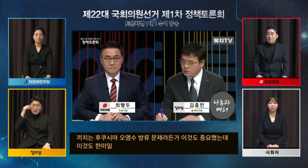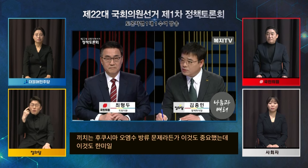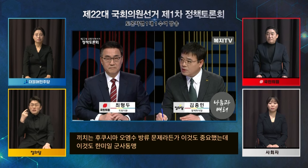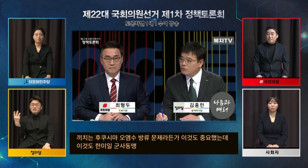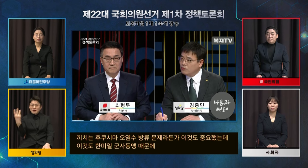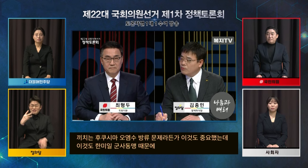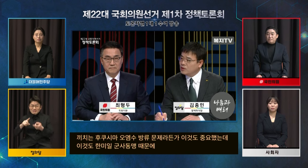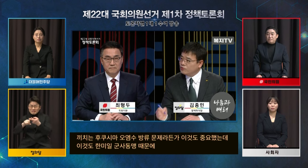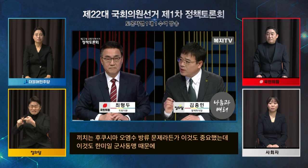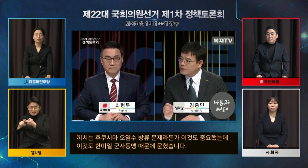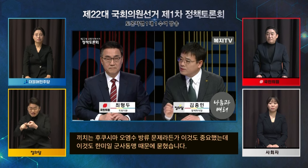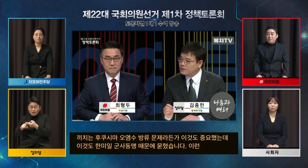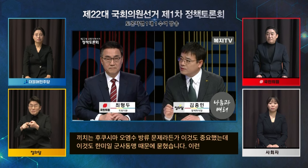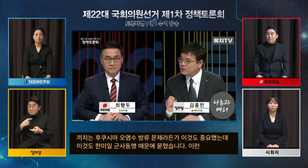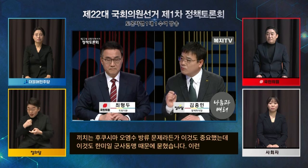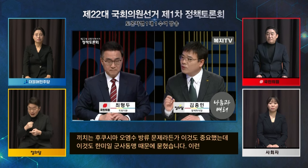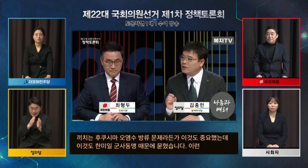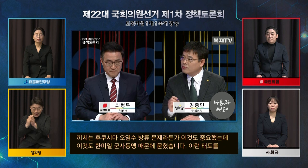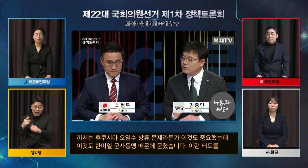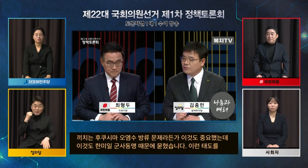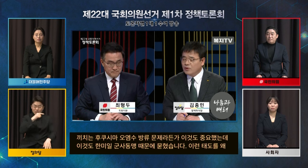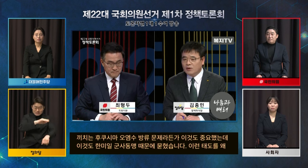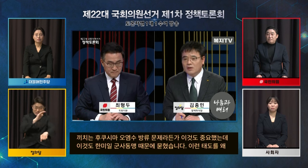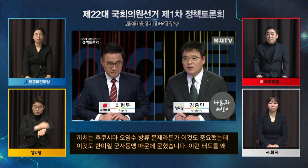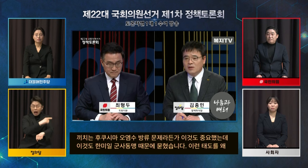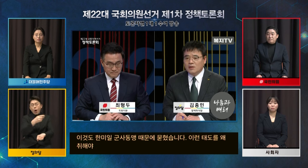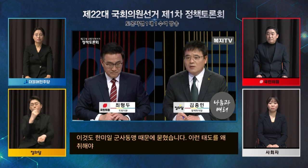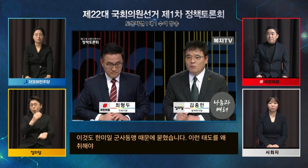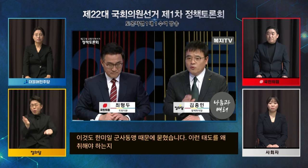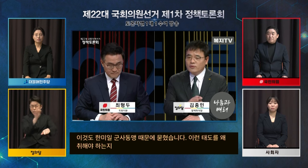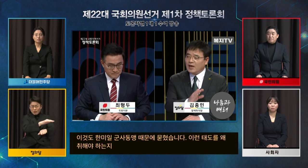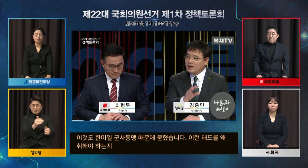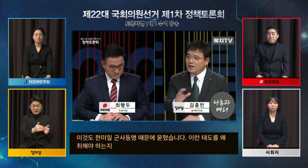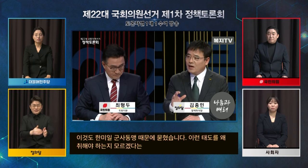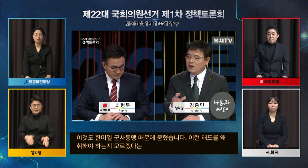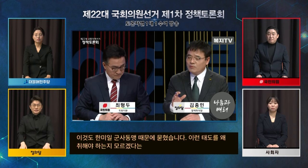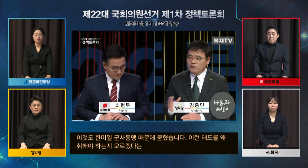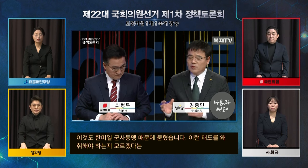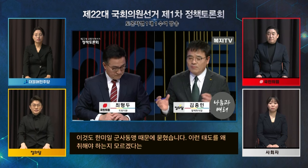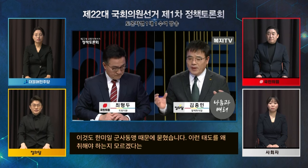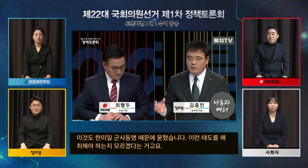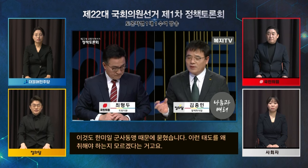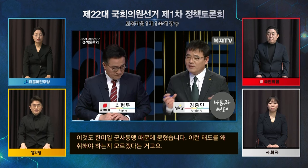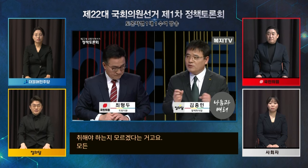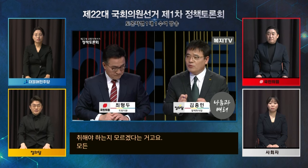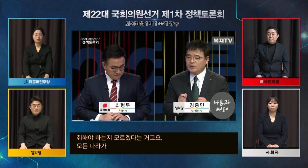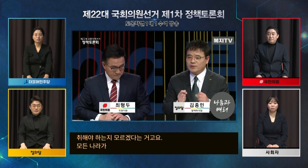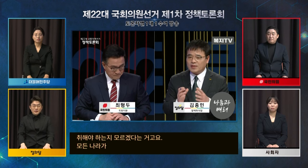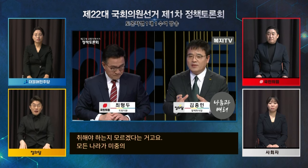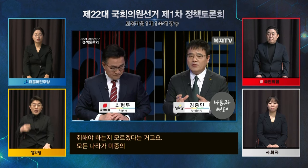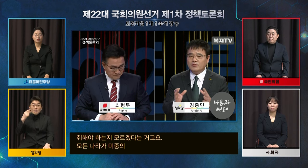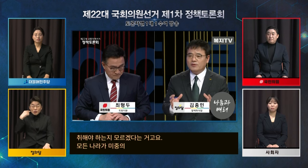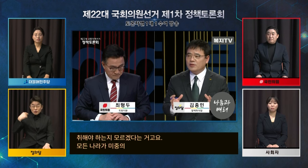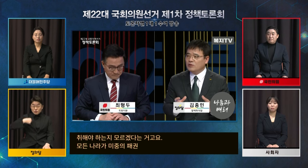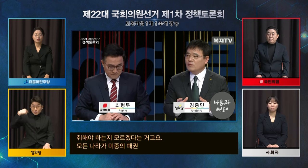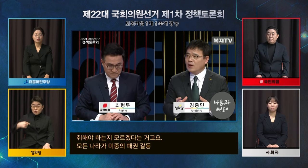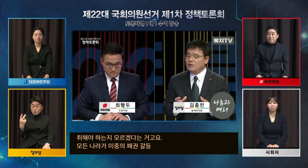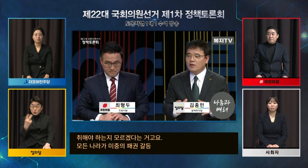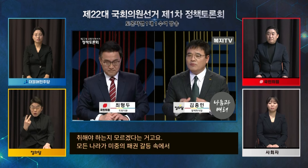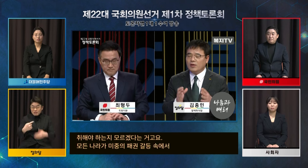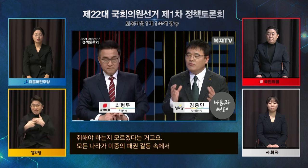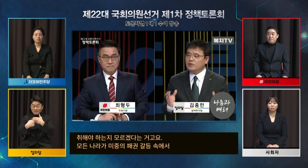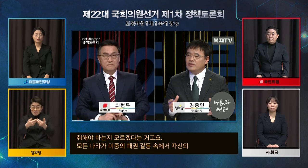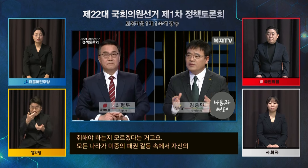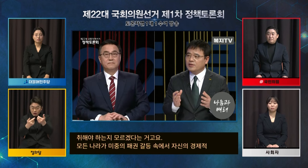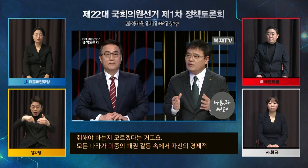이런 태도를 왜 취해야 하는지를 잘 모르겠다는 것이고요. 모든 나라가 다 미중의 패권 갈등 속에서 자신의 경제적 이익과